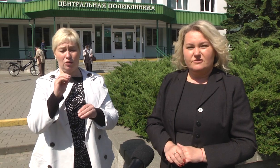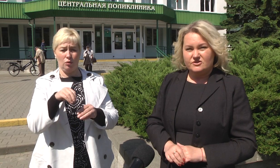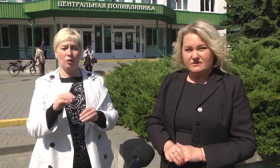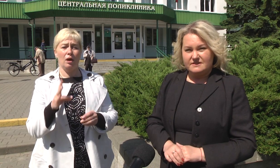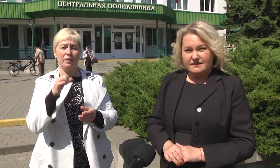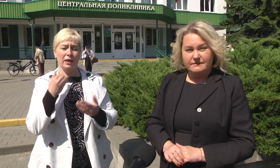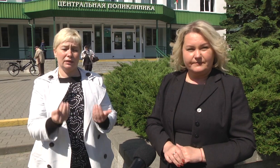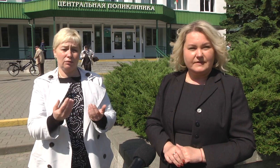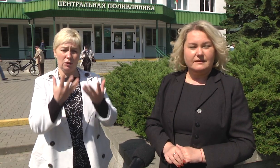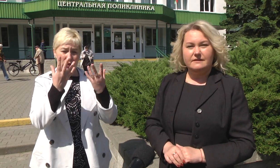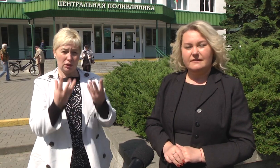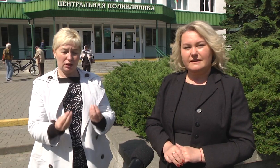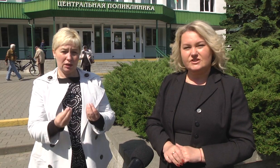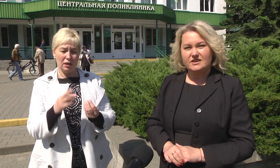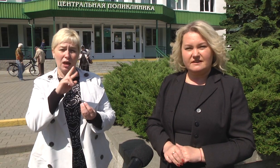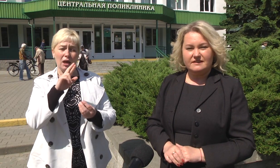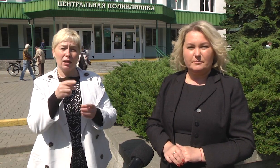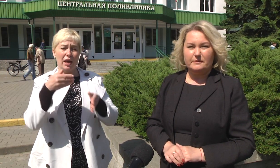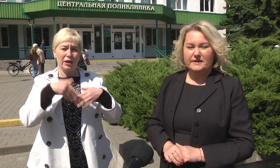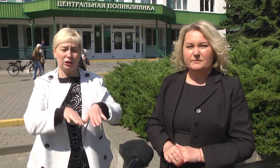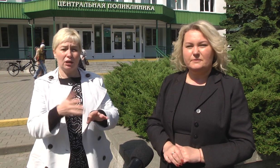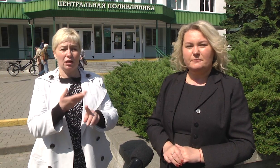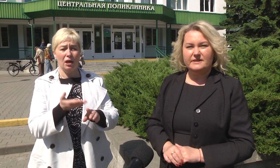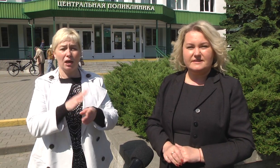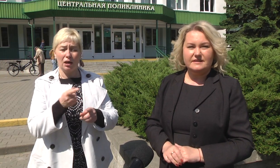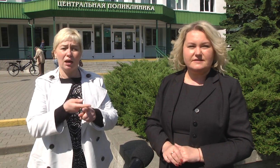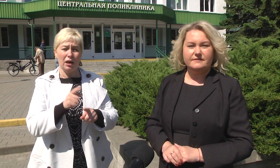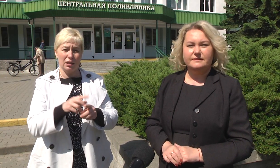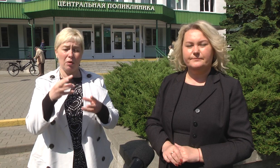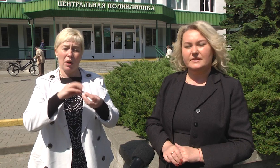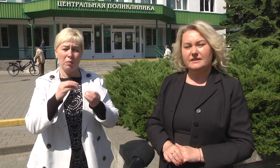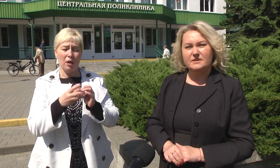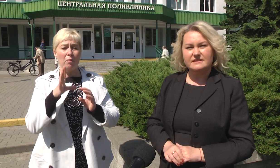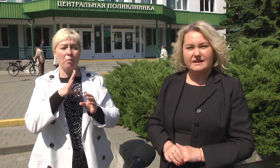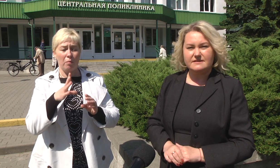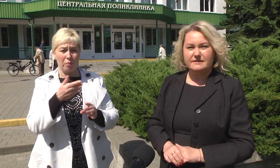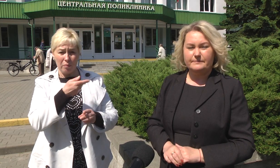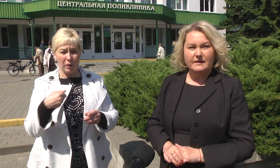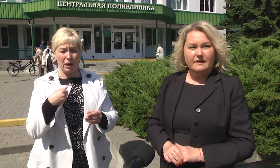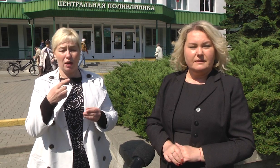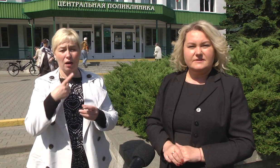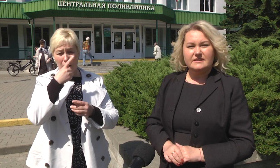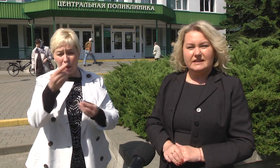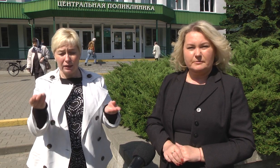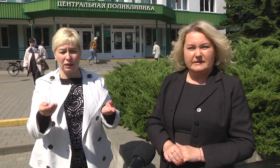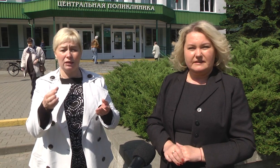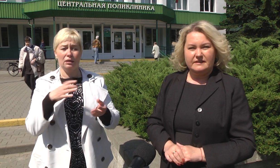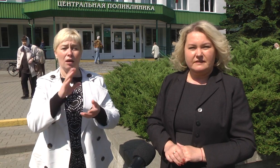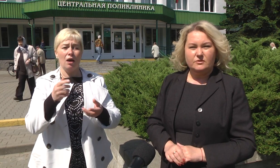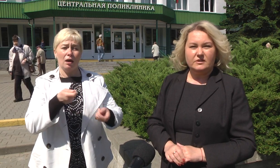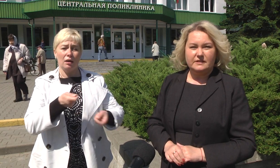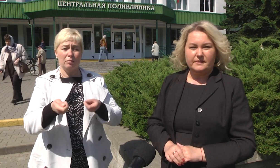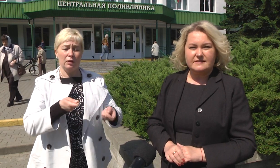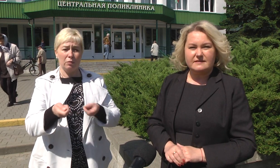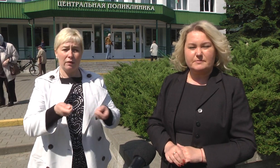На сегодняшний день для решения этой проблемы мы обратились к администрации Центральной